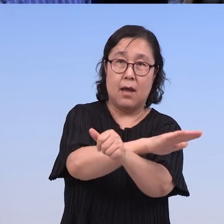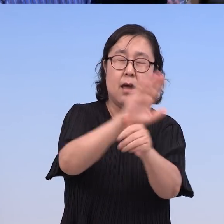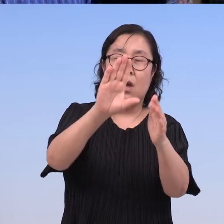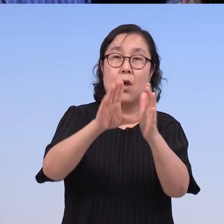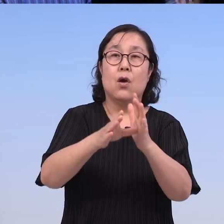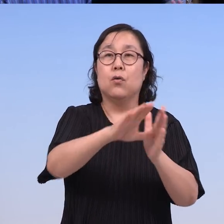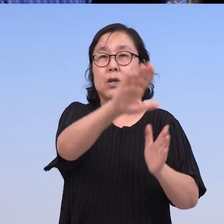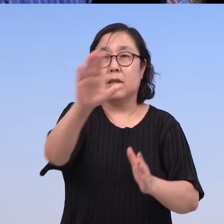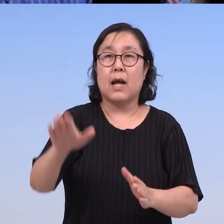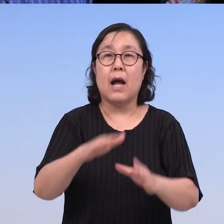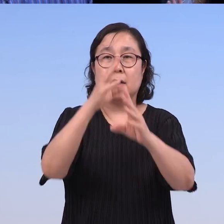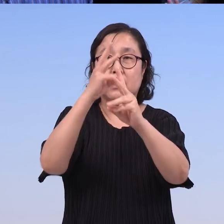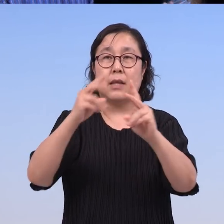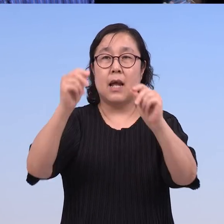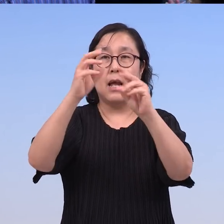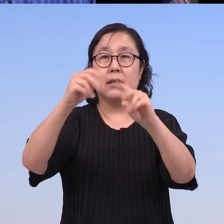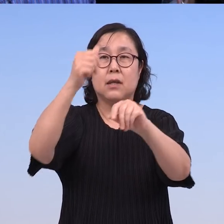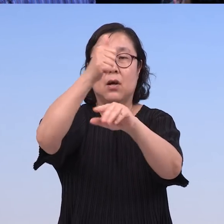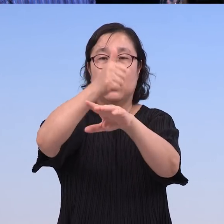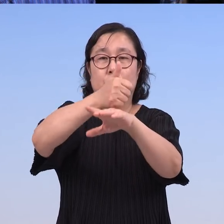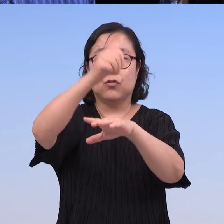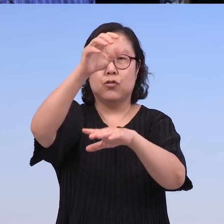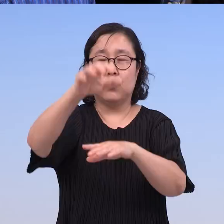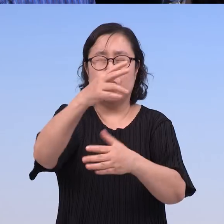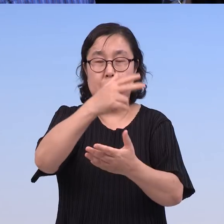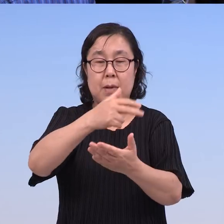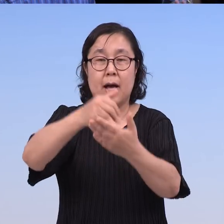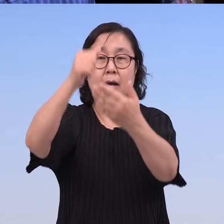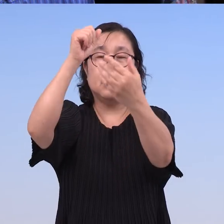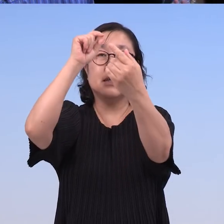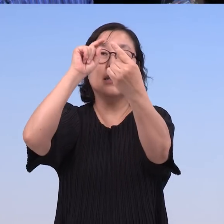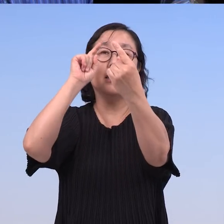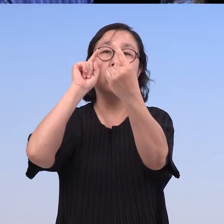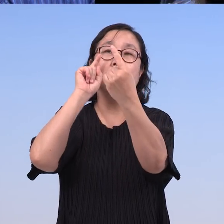우리 땅 끝에서 주를 맞으리.